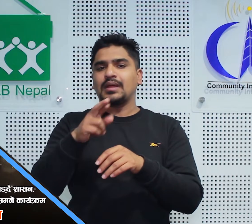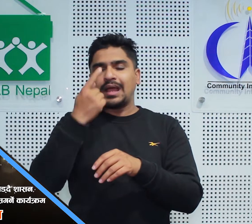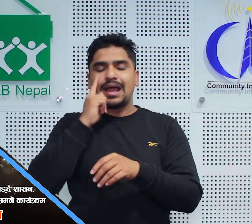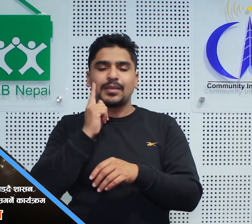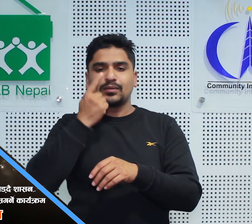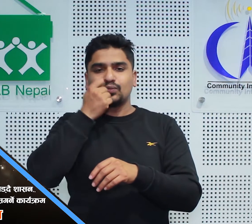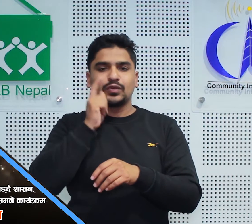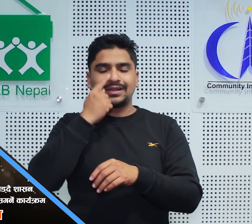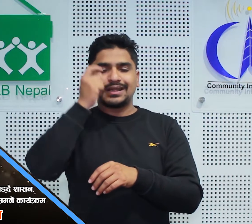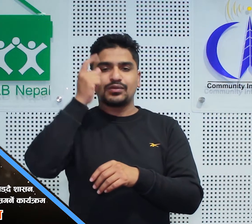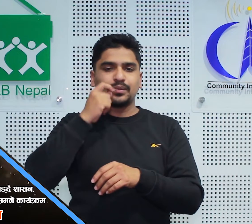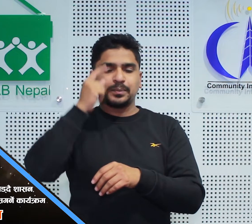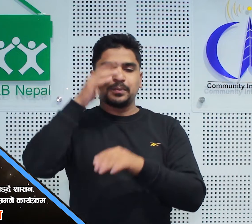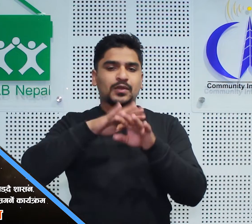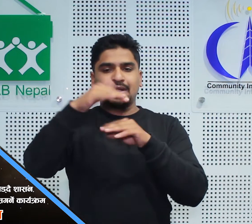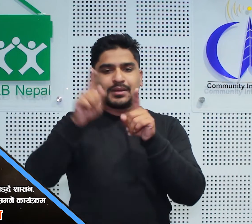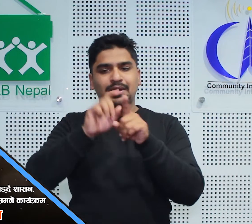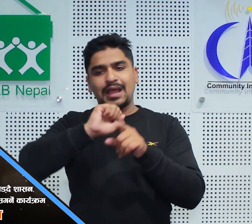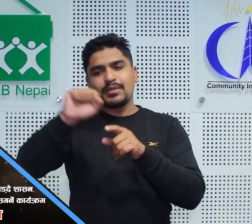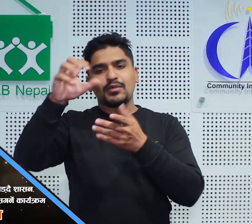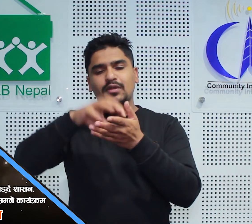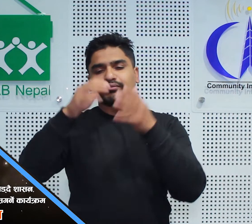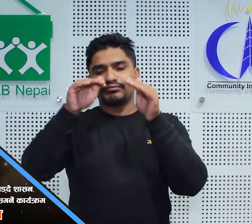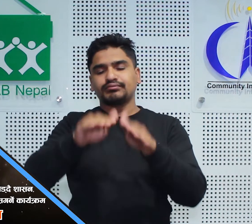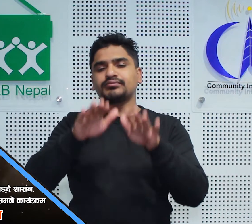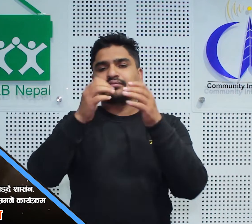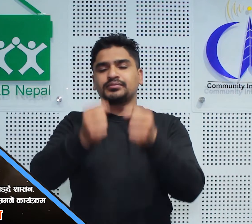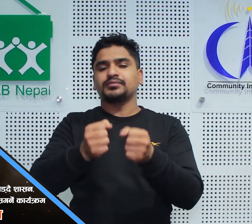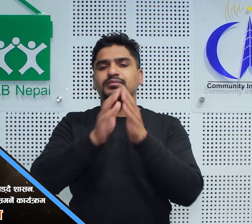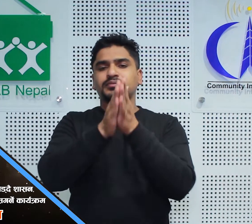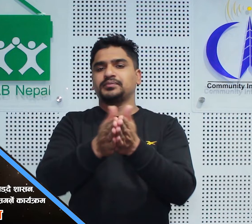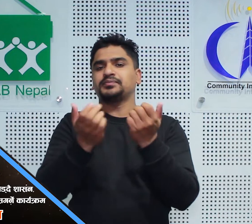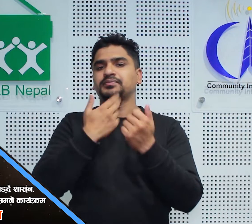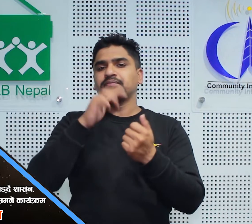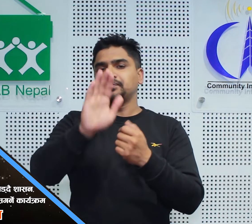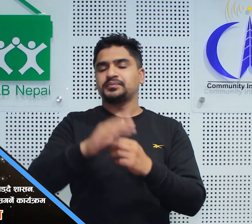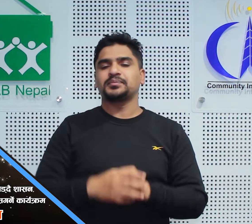दाजुभाइ तथा दिदीबहिनीहरूलाई पनि यथास्थानमा आसन ग्रहणको लागि हार्दिक अनुरोध गर्दछु।